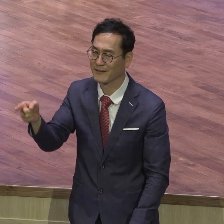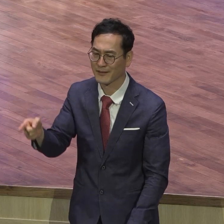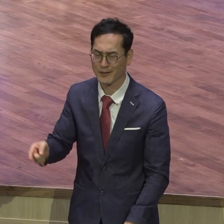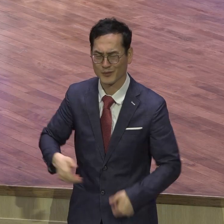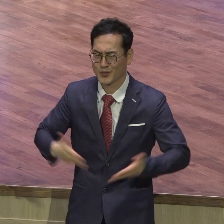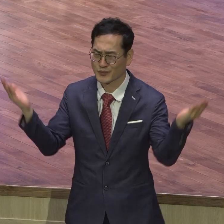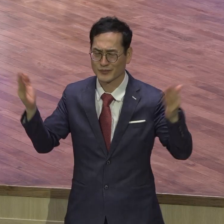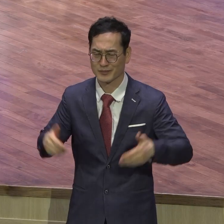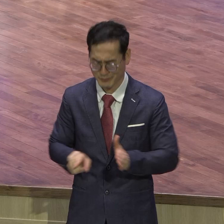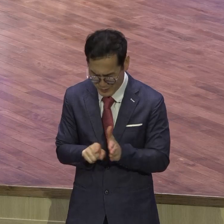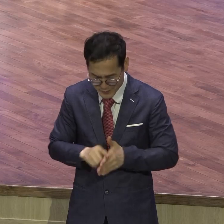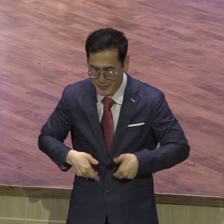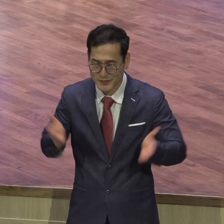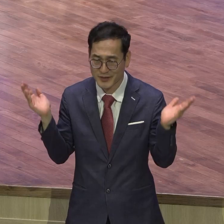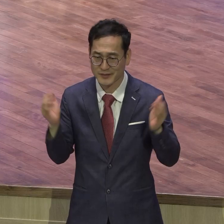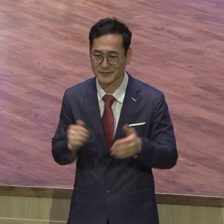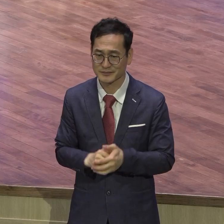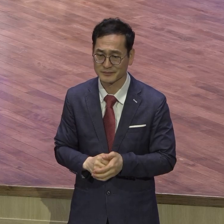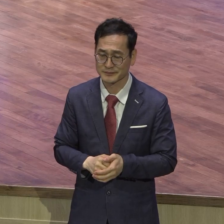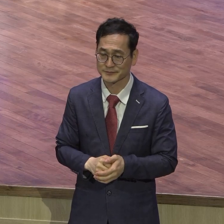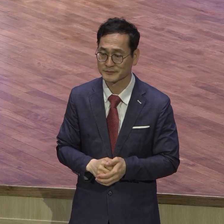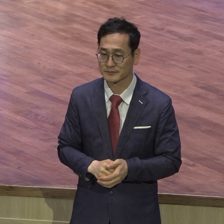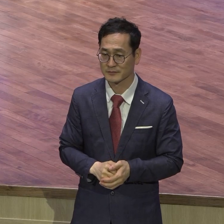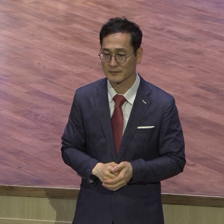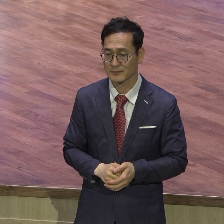필요하냐고요 그거 필요 없잖아요